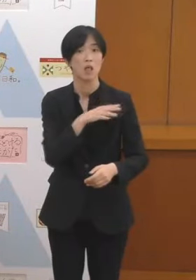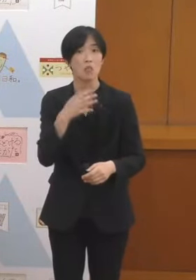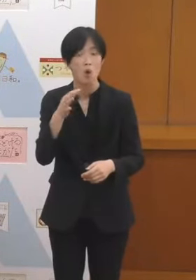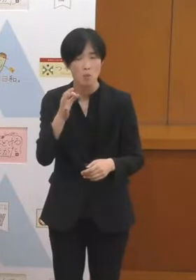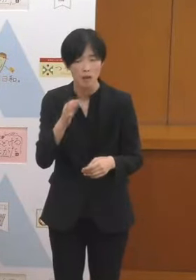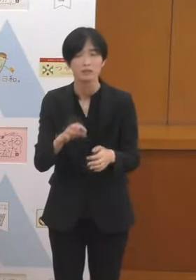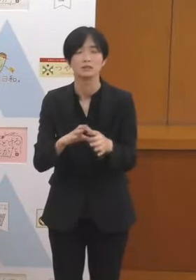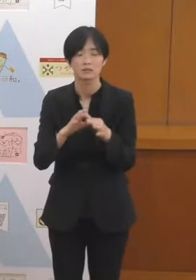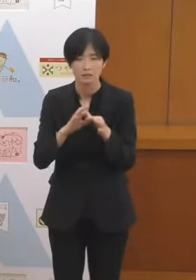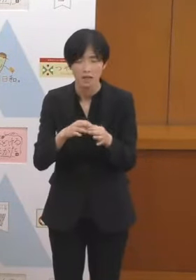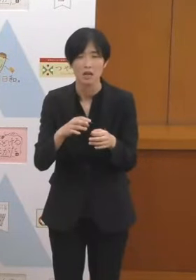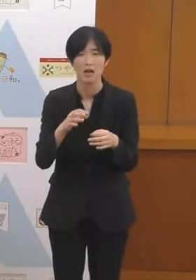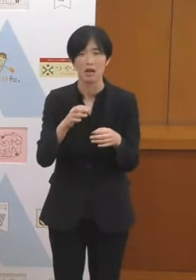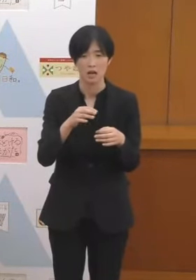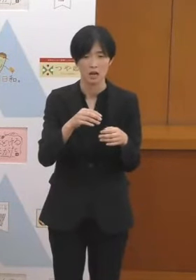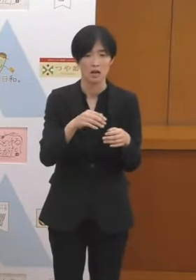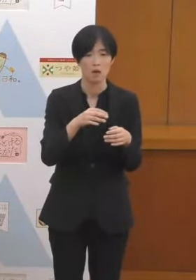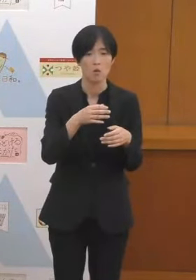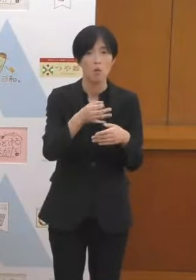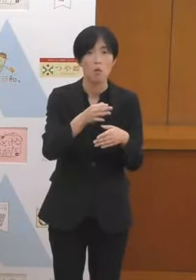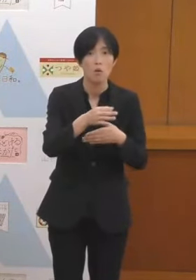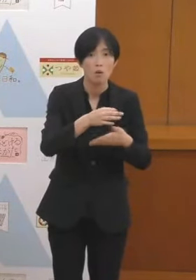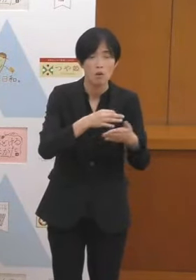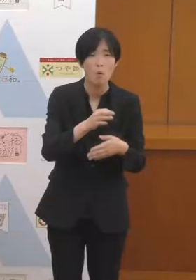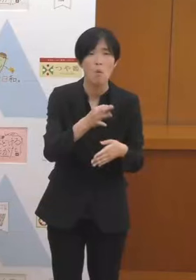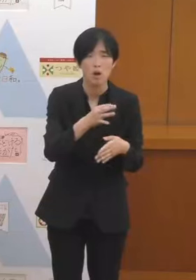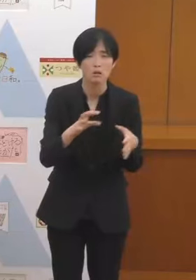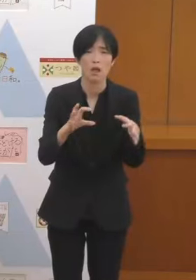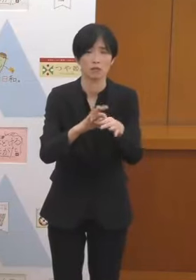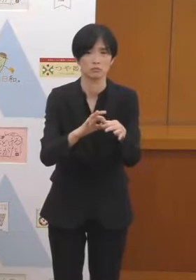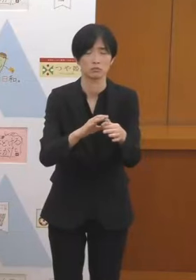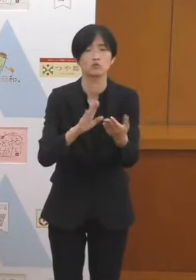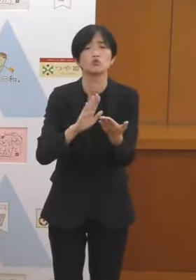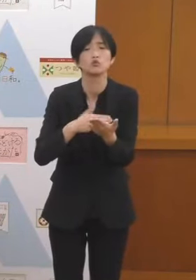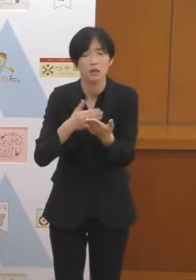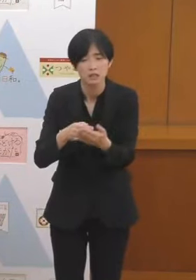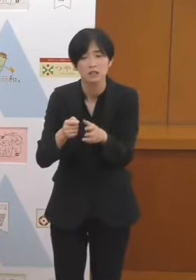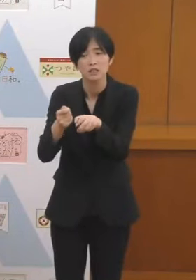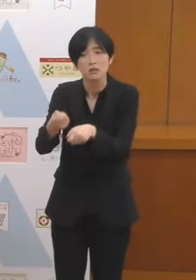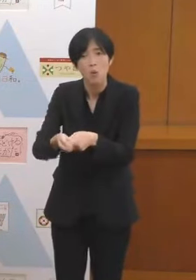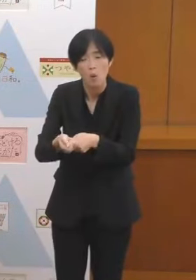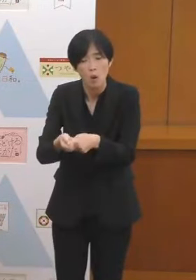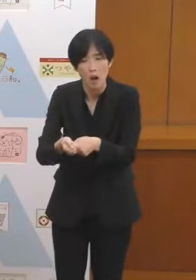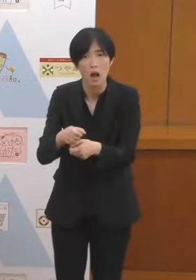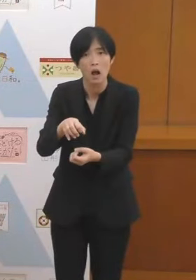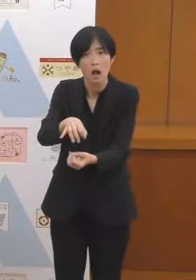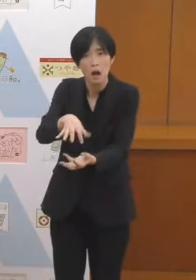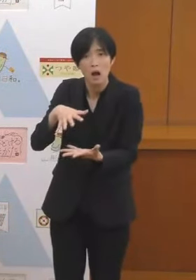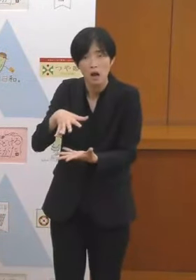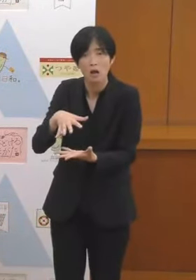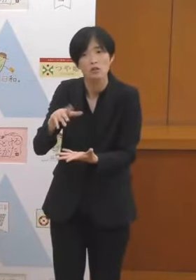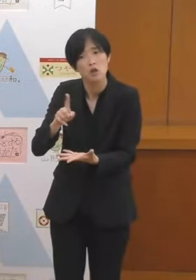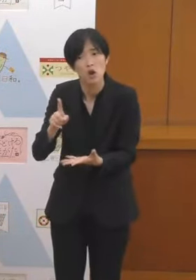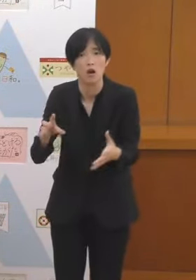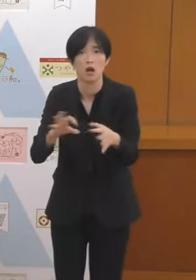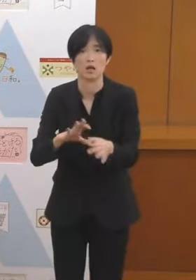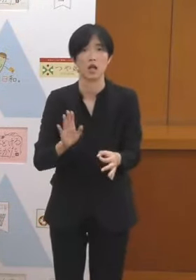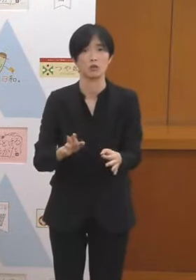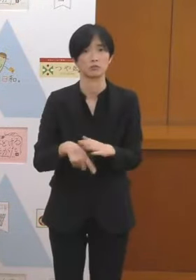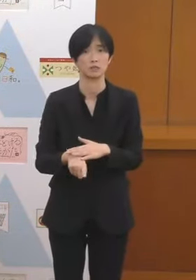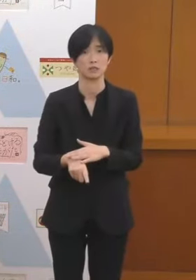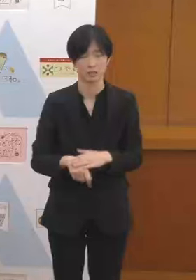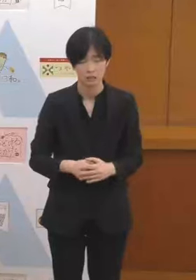影響してきますしそれは農家さんの収入にもあの繋がっていくという風に思ってい